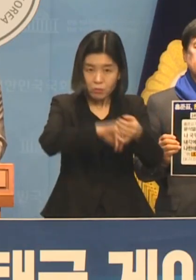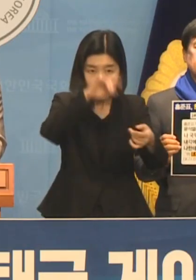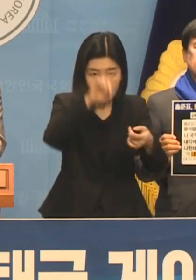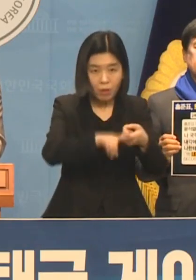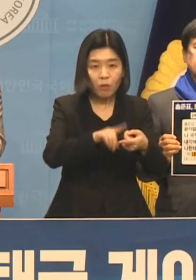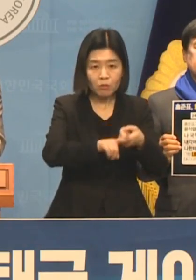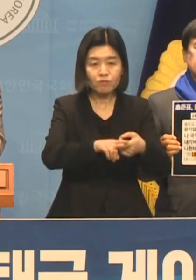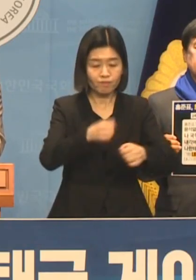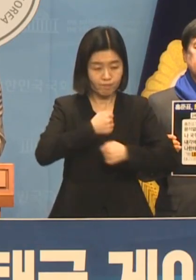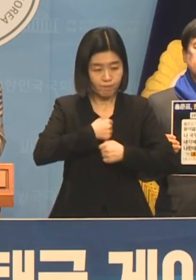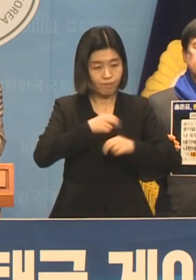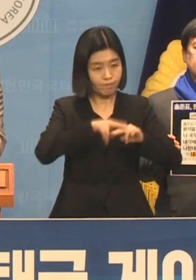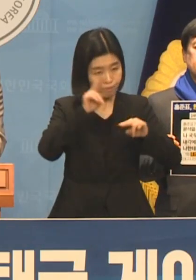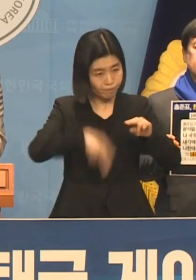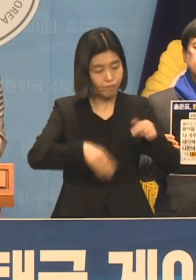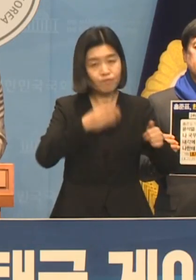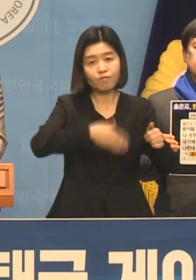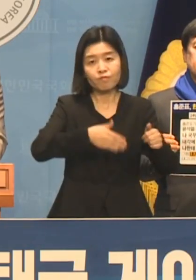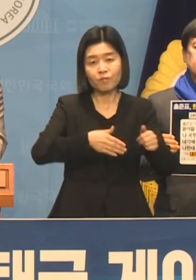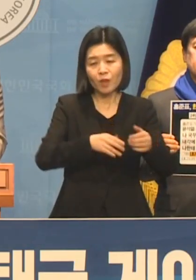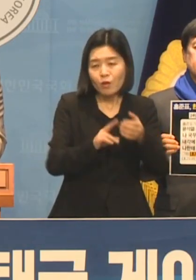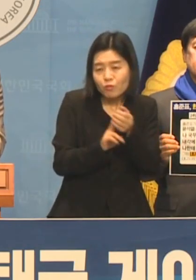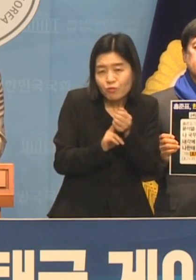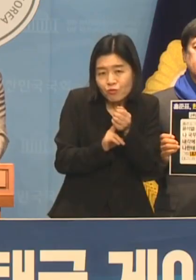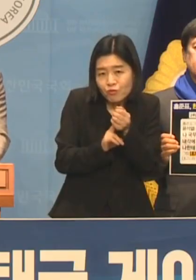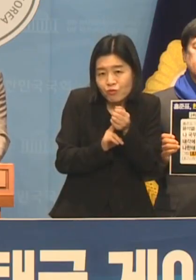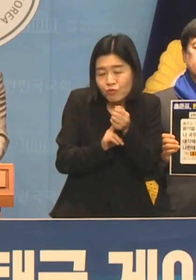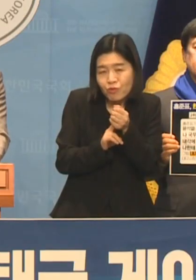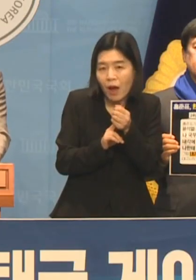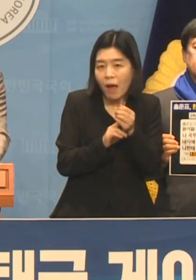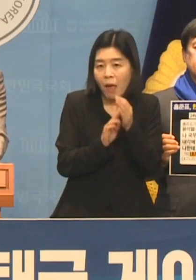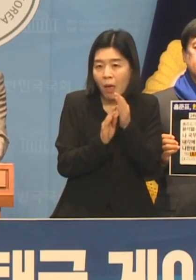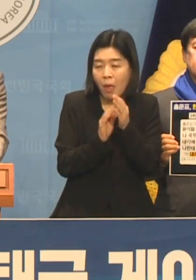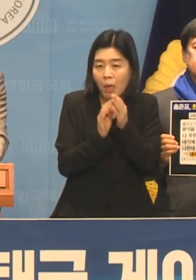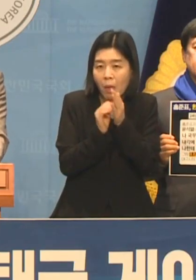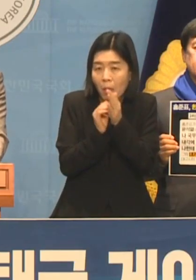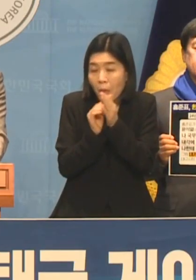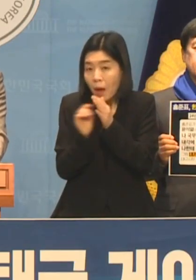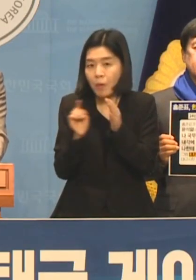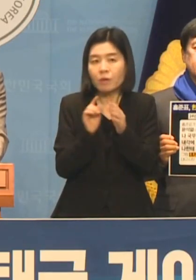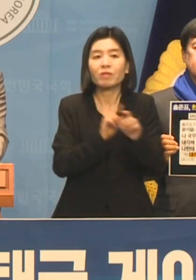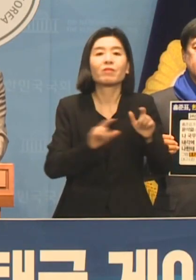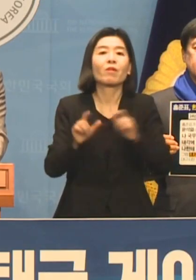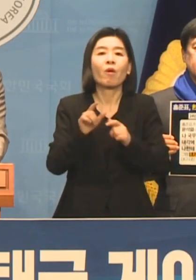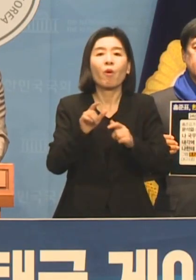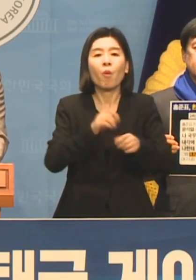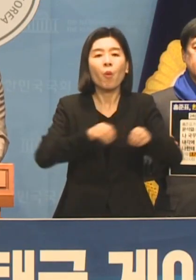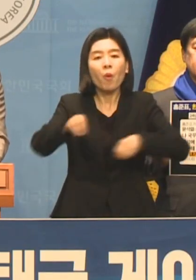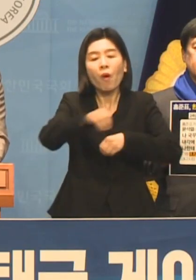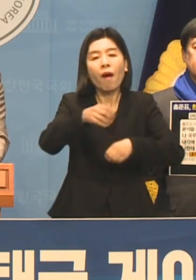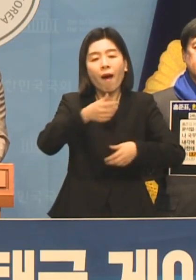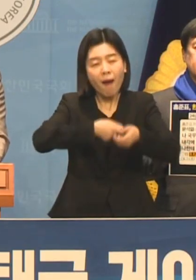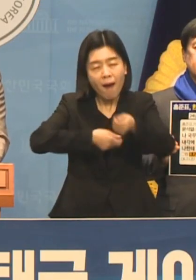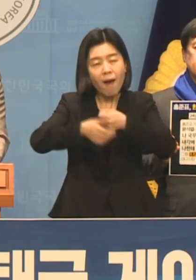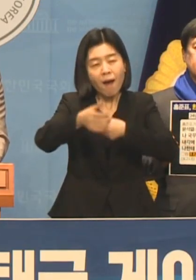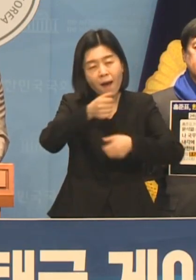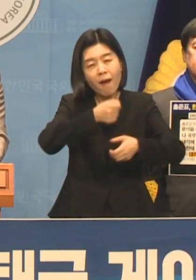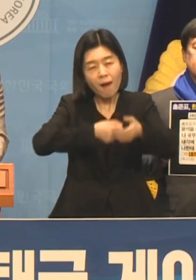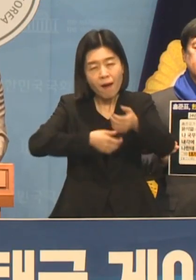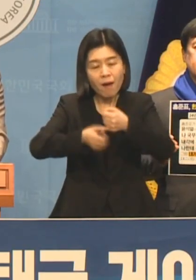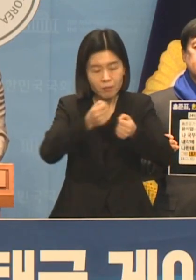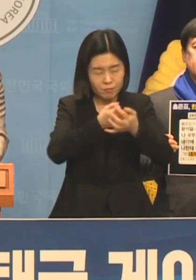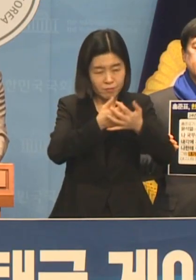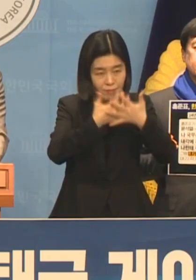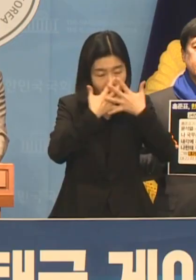지켜야 할 때입니다. 숨기면 숨길수록, 가리면 가릴수록 그 관계의 실체는 더 뚜렷하게 드러날